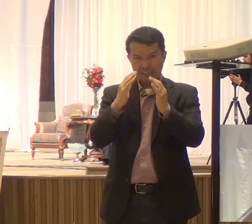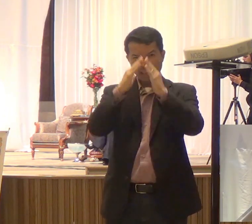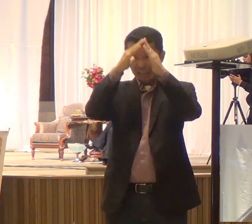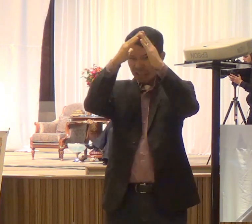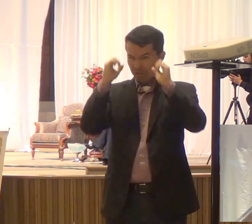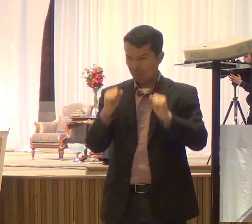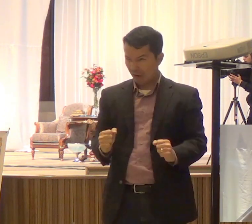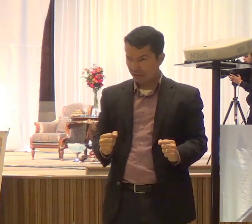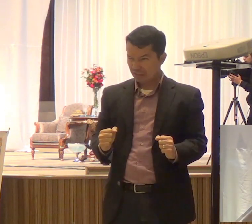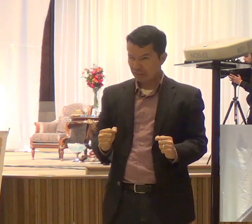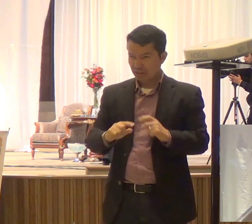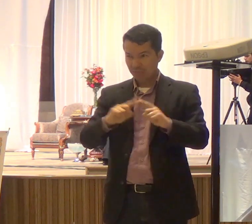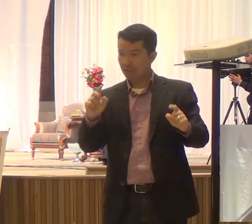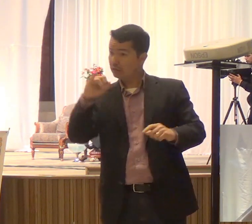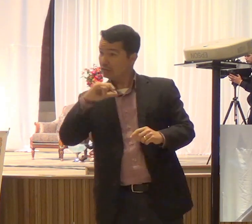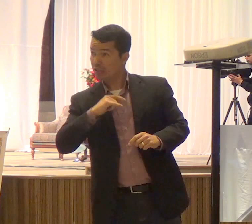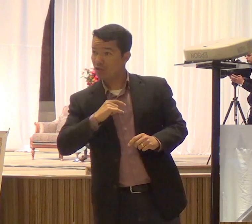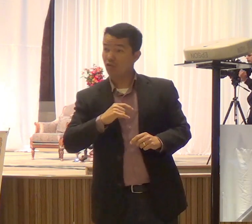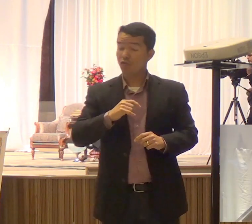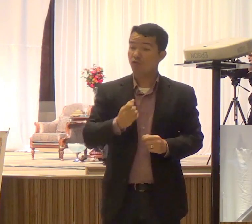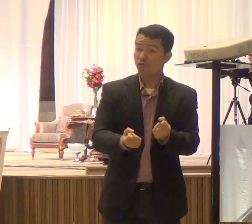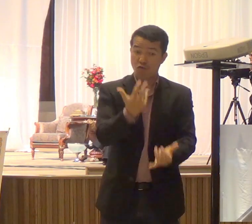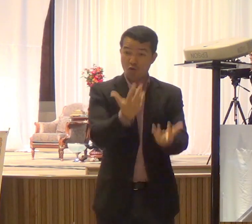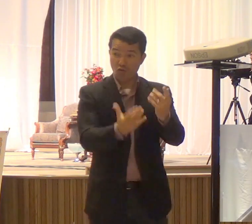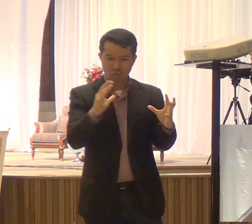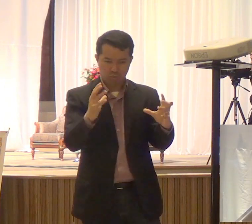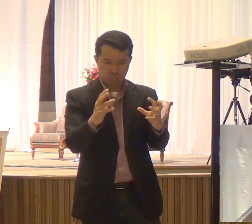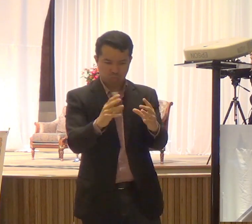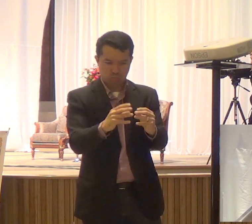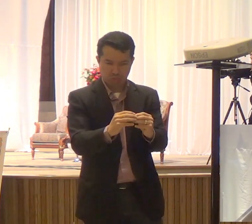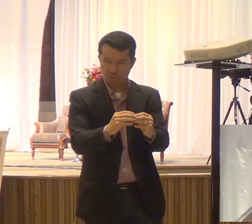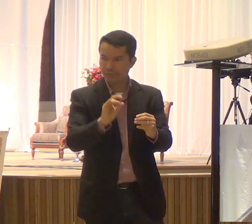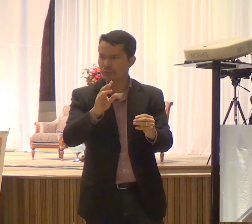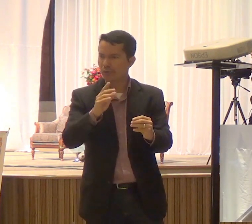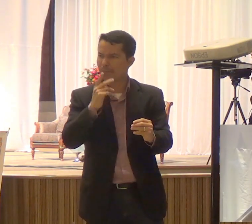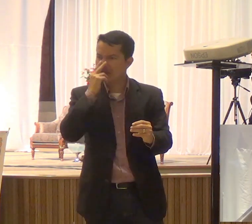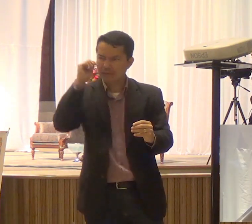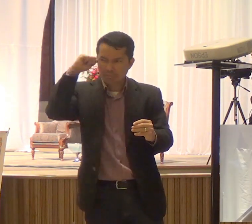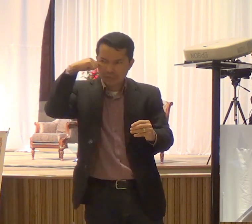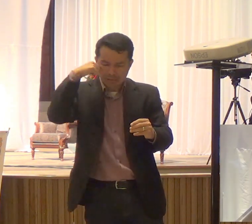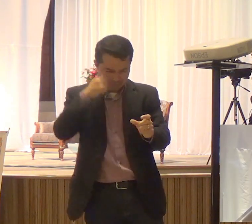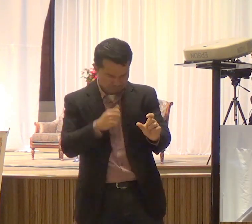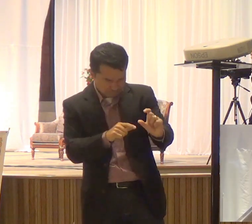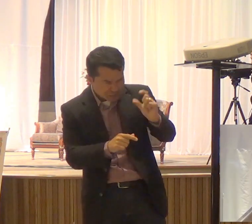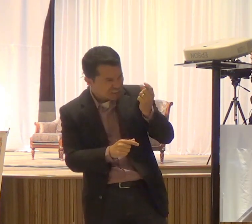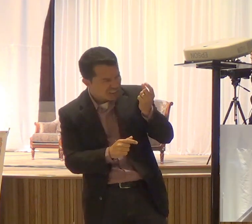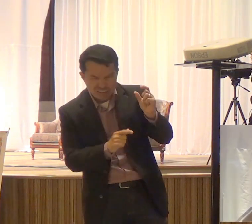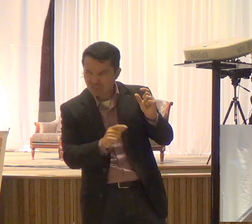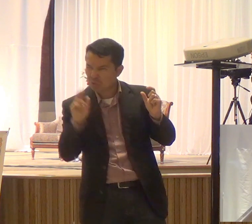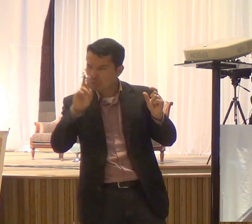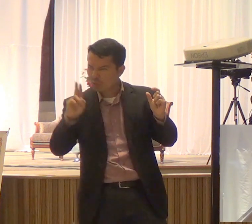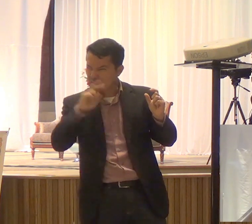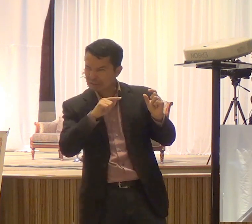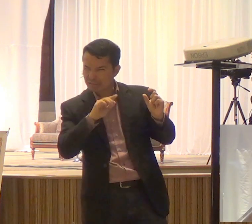quanto menos sendo consumido pelo fogo, e sendo queimado, se faria ainda a obra dele? Portanto, assim diz